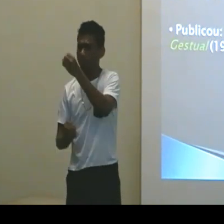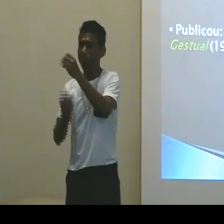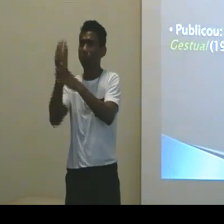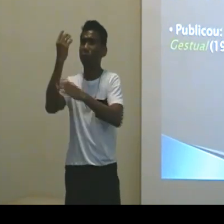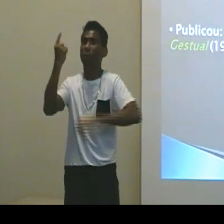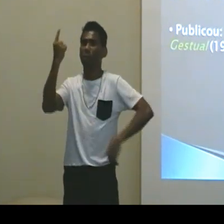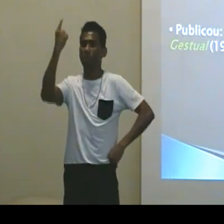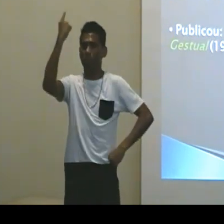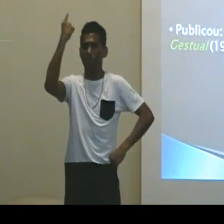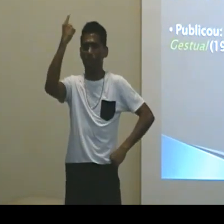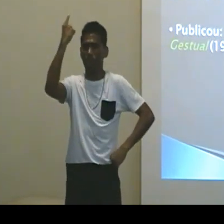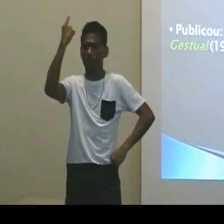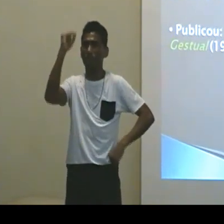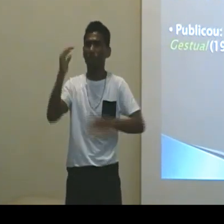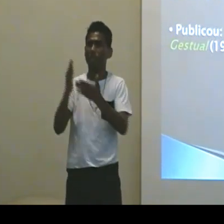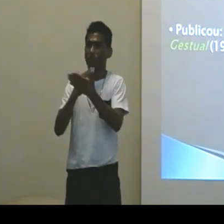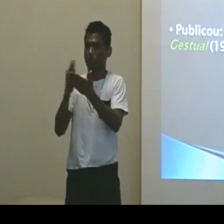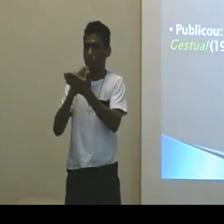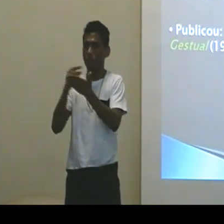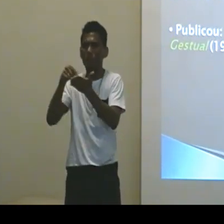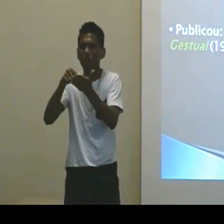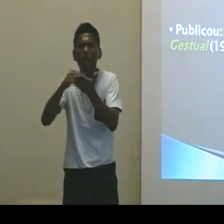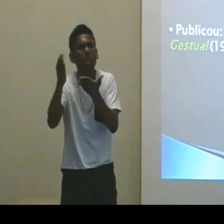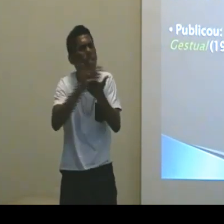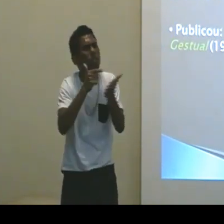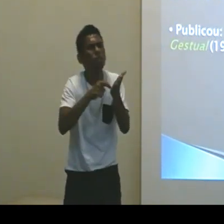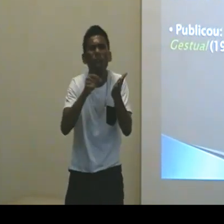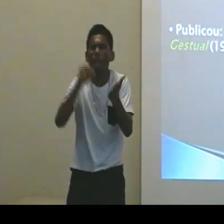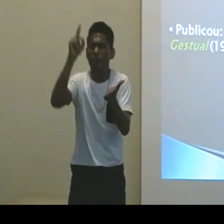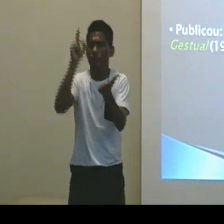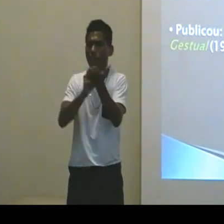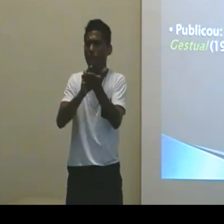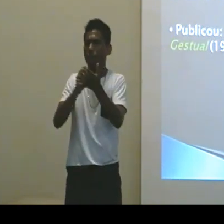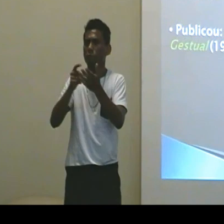a língua de sinais, os surdos conversando. Ele foi um dos primeiros livros nos Estados Unidos